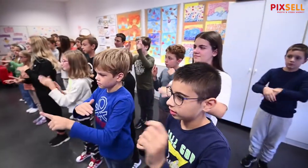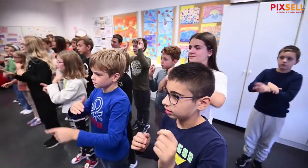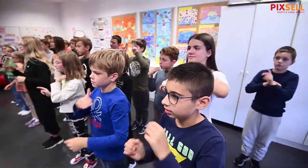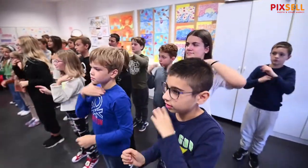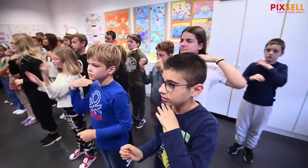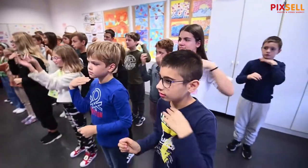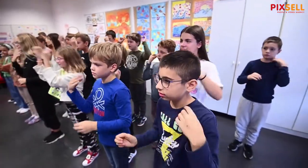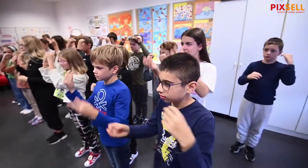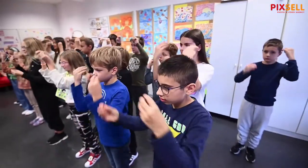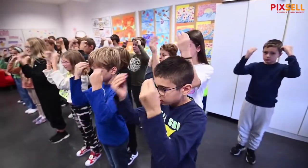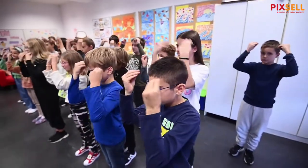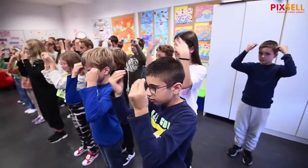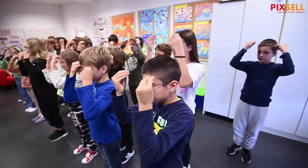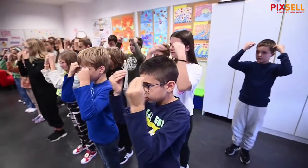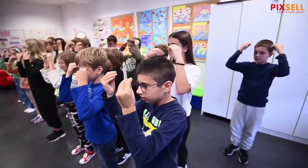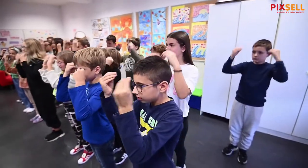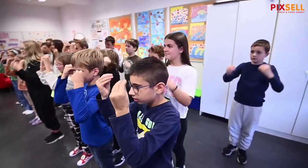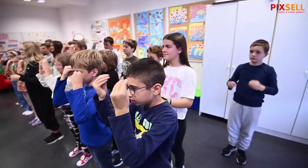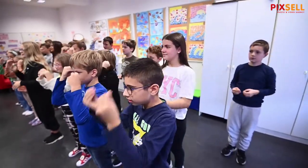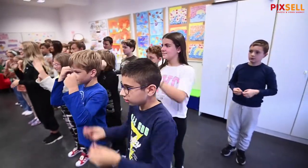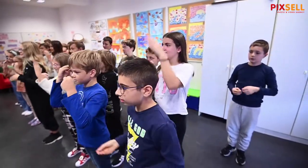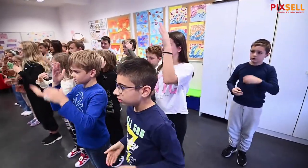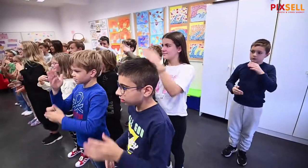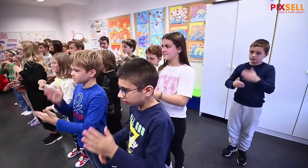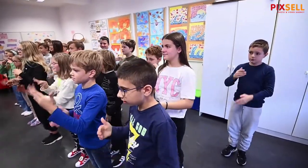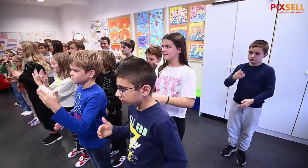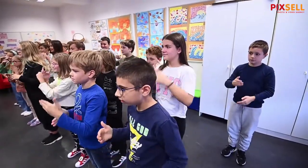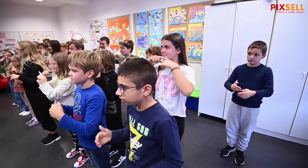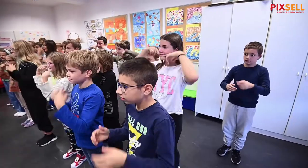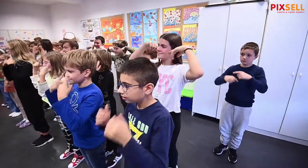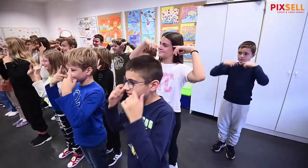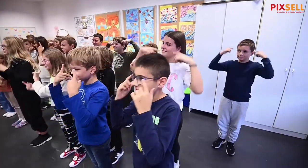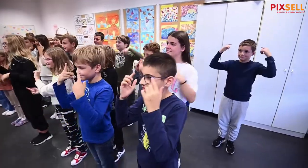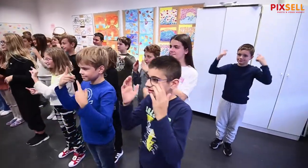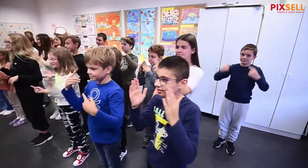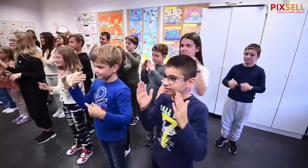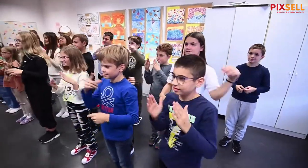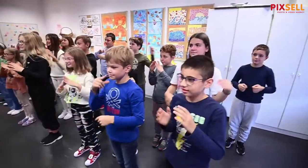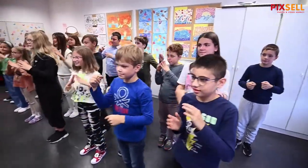u njoj uči i s osmijehom vraća kući.